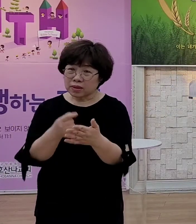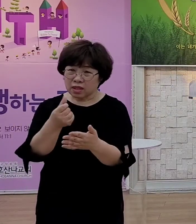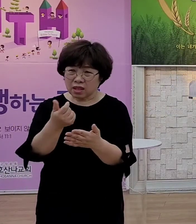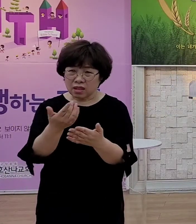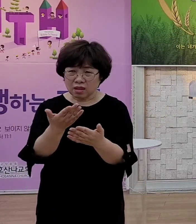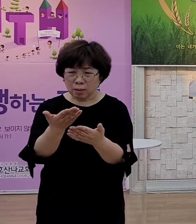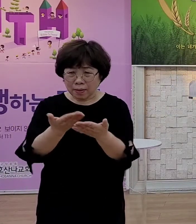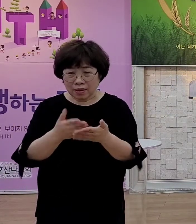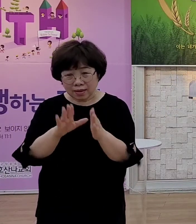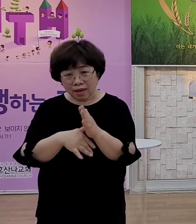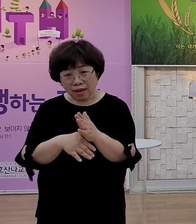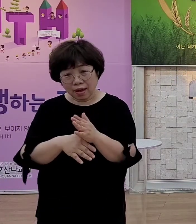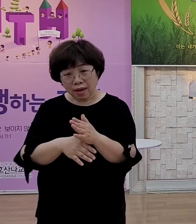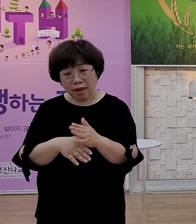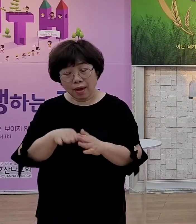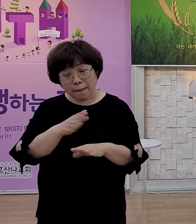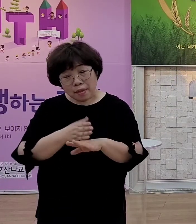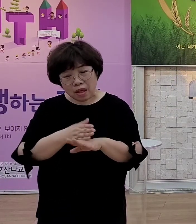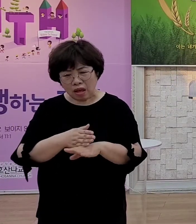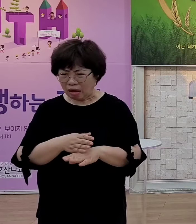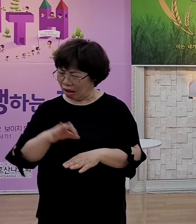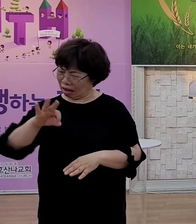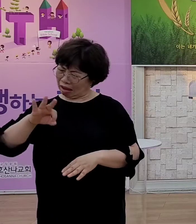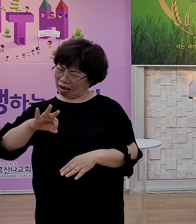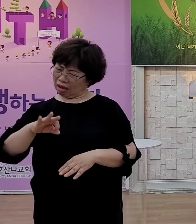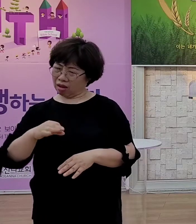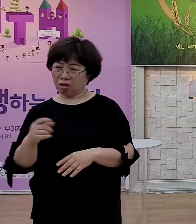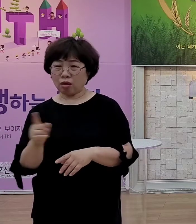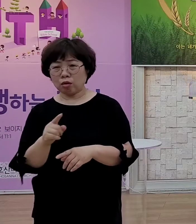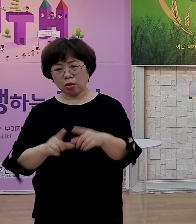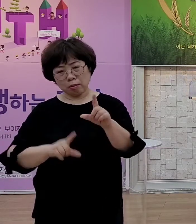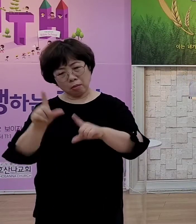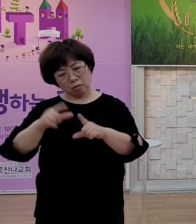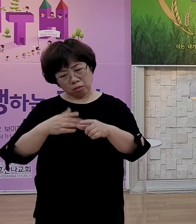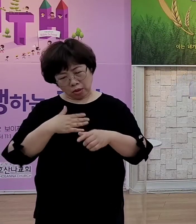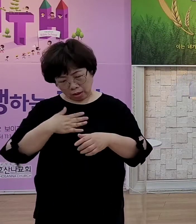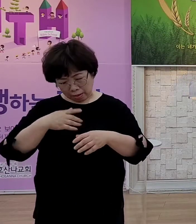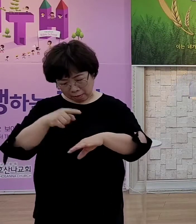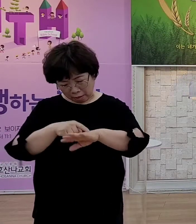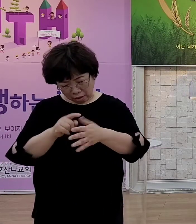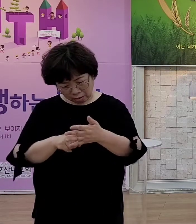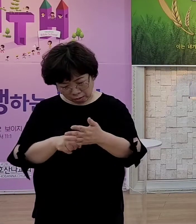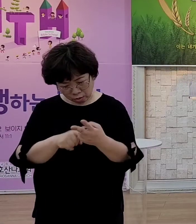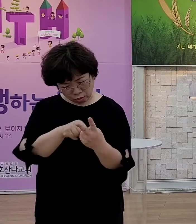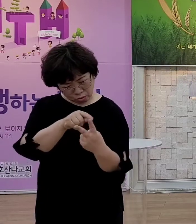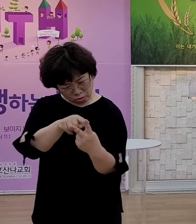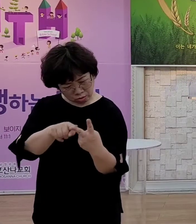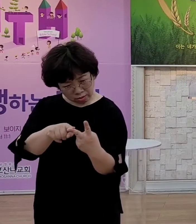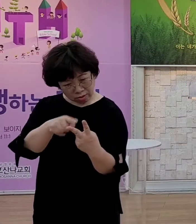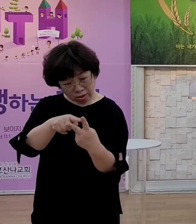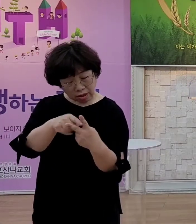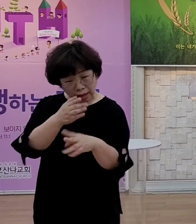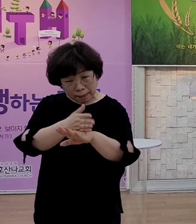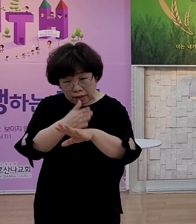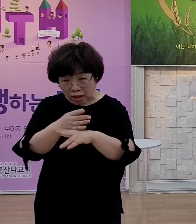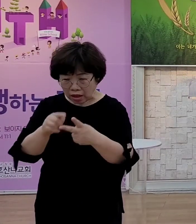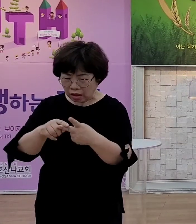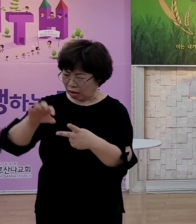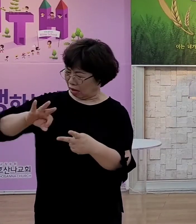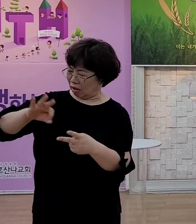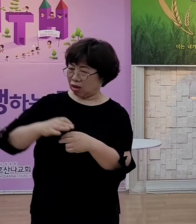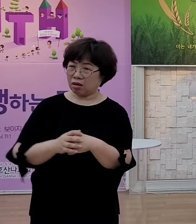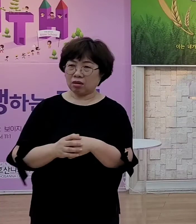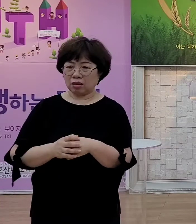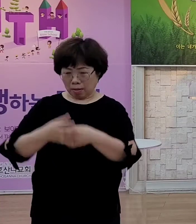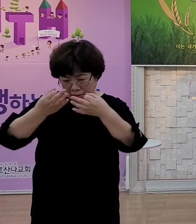주면 에이거 꼴랑 이거 그런 분 있어요 여러분? 근데 어떤 분은요, 정말,